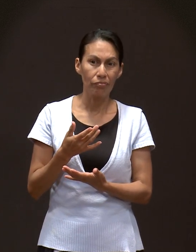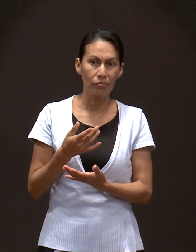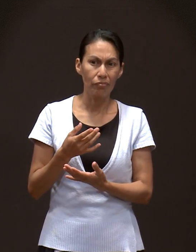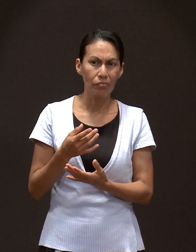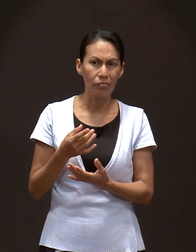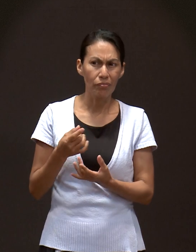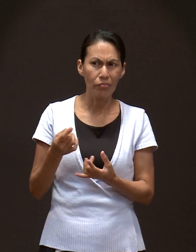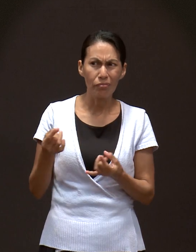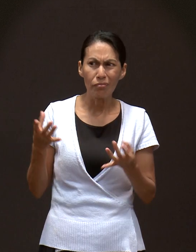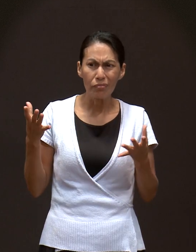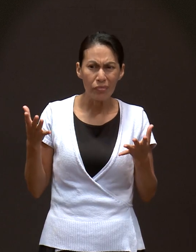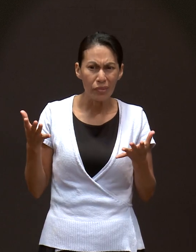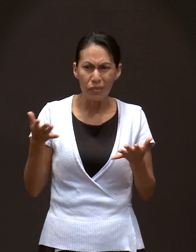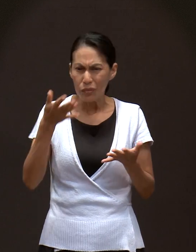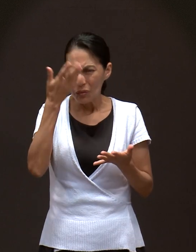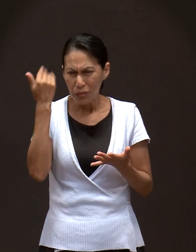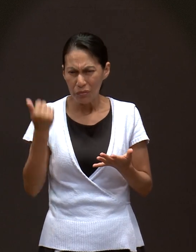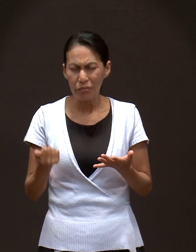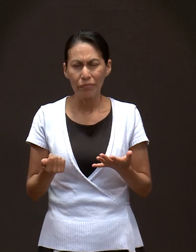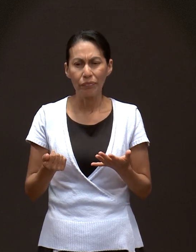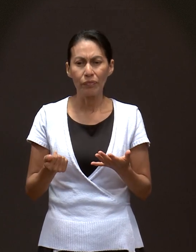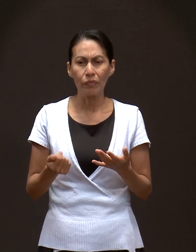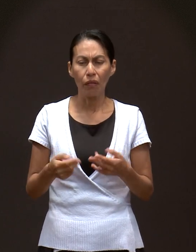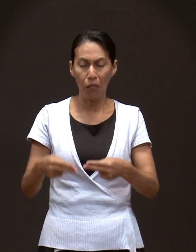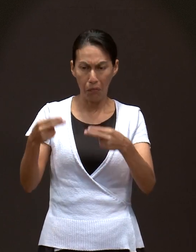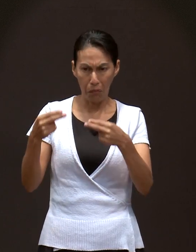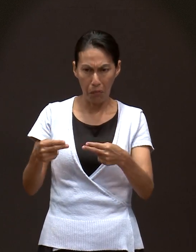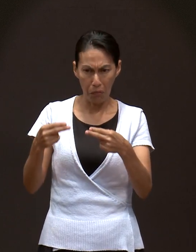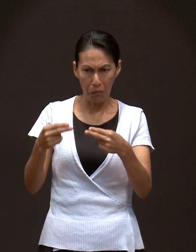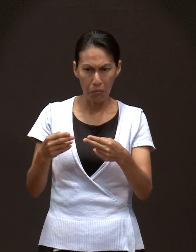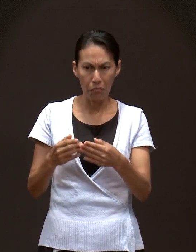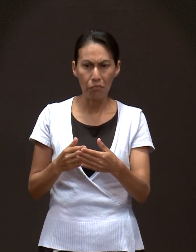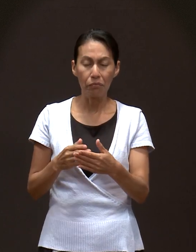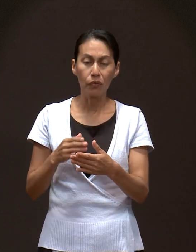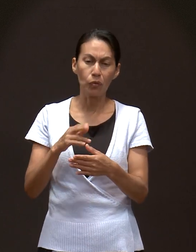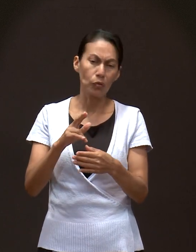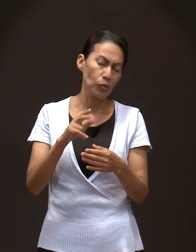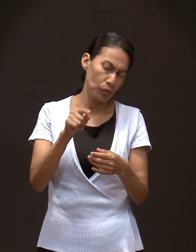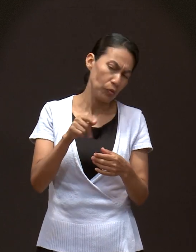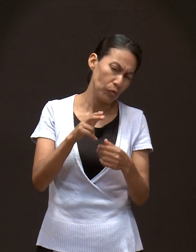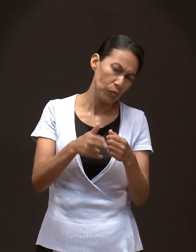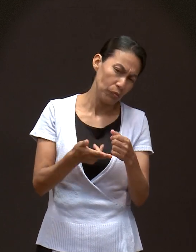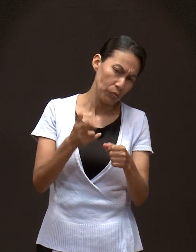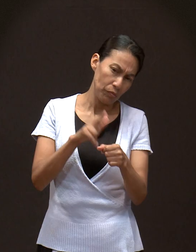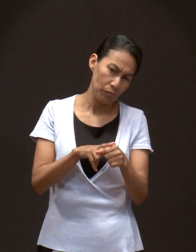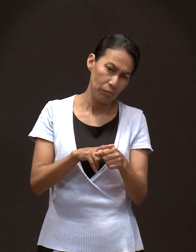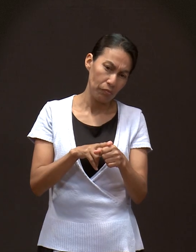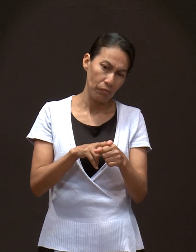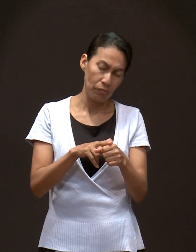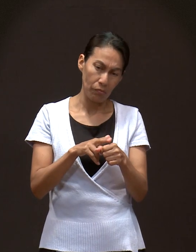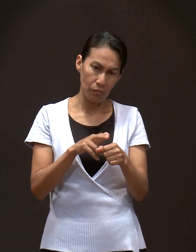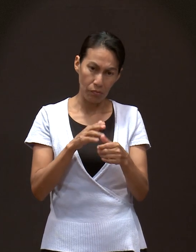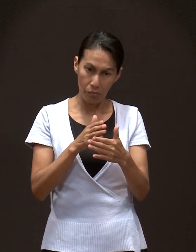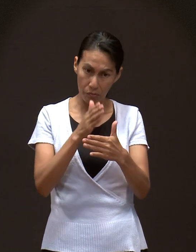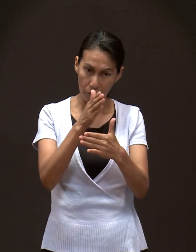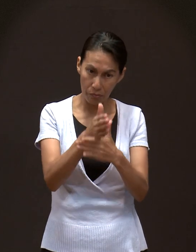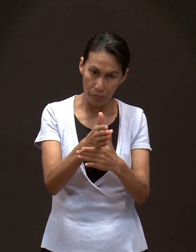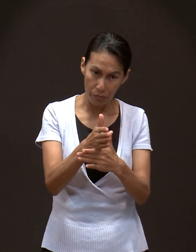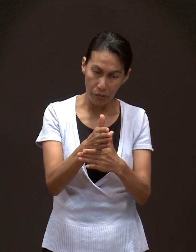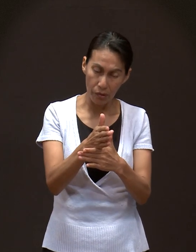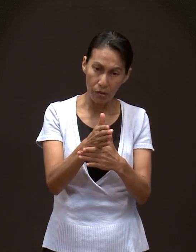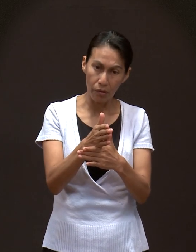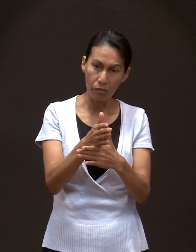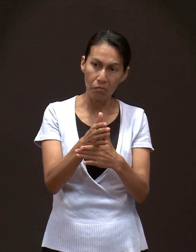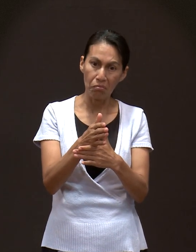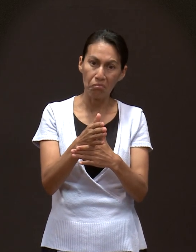Porque no sabía qué era lo que iba a pasar. Era un lugar completamente nuevo. Entré al primer negocio, a la primera clínica. Me